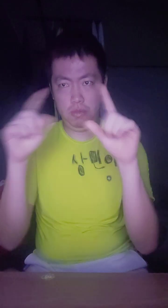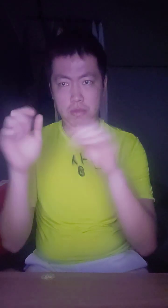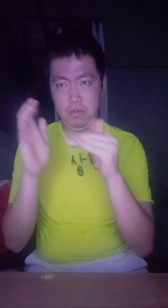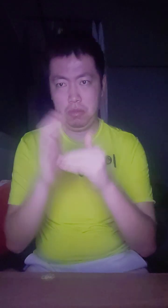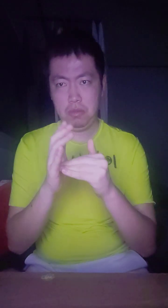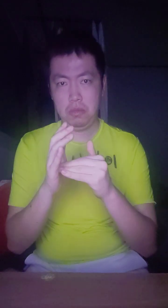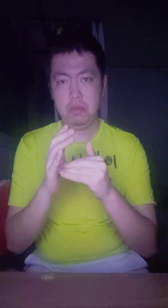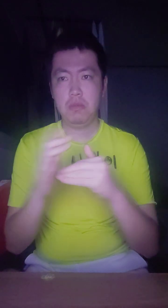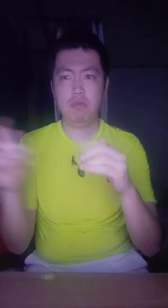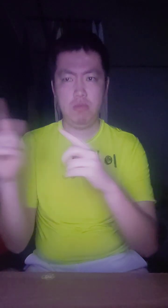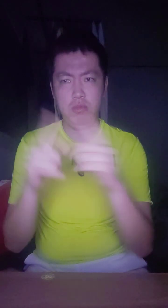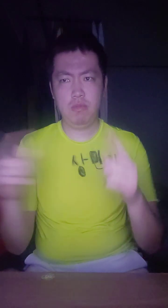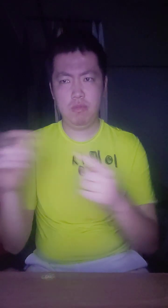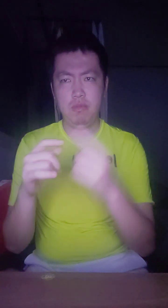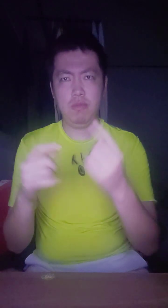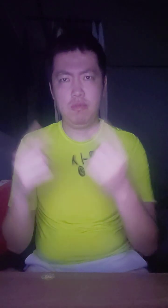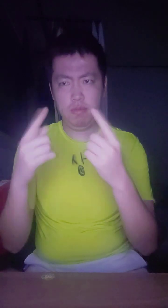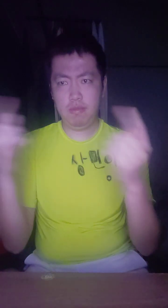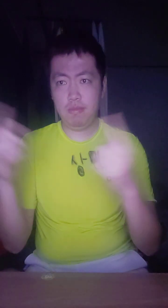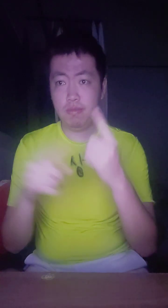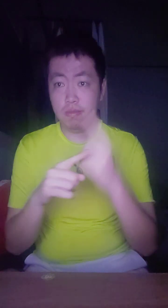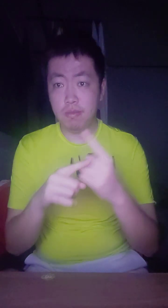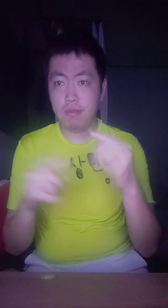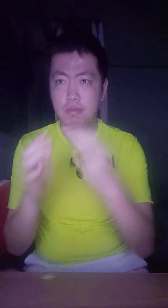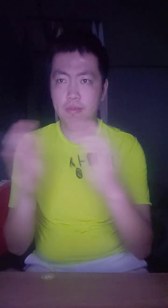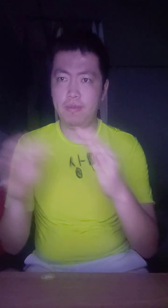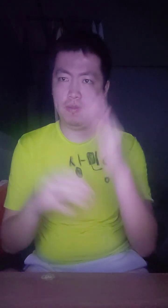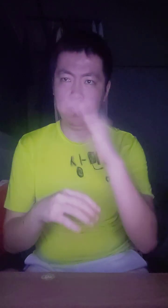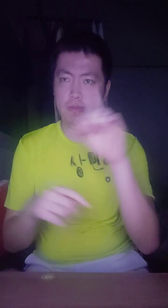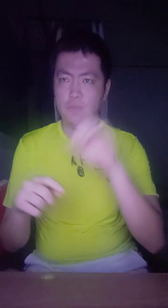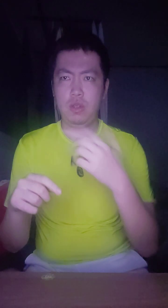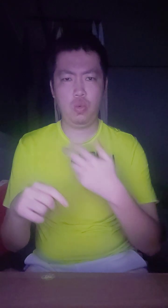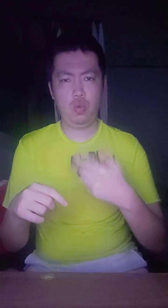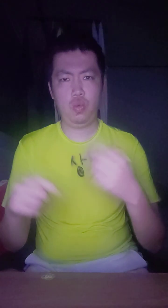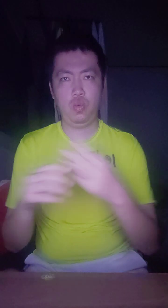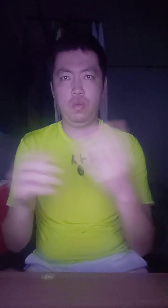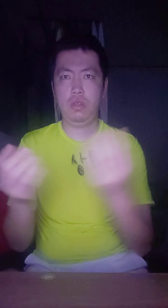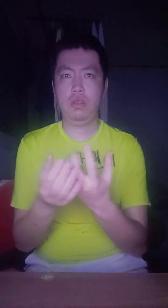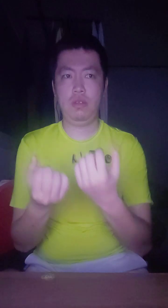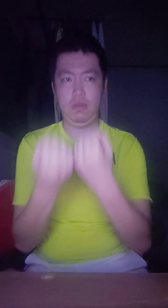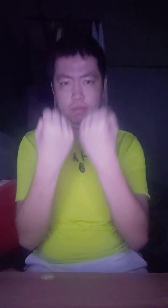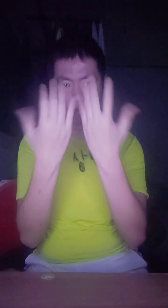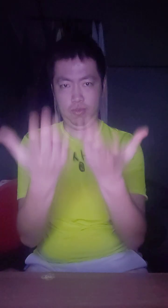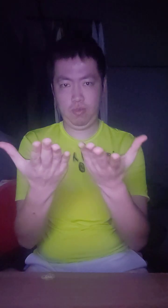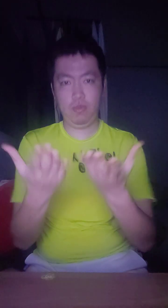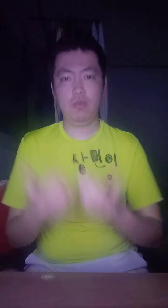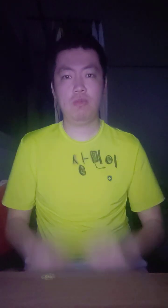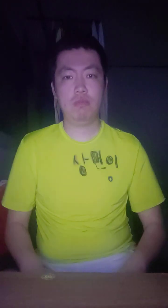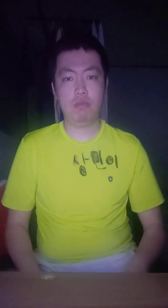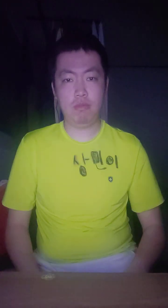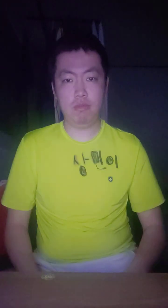동안 이 직원이 승진을 하는 등 후속 대응도 허술했습니다. 이영관 기자의 보도입니다.